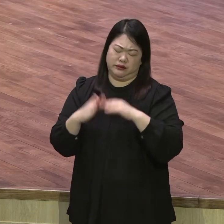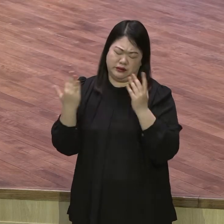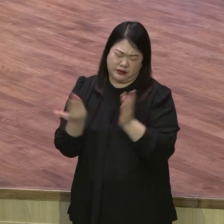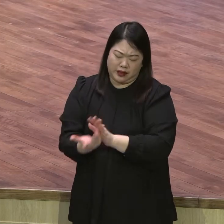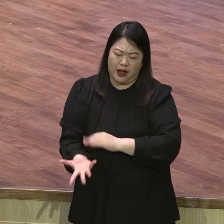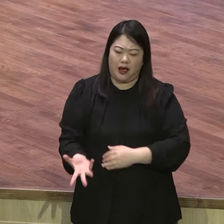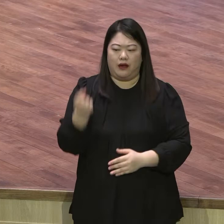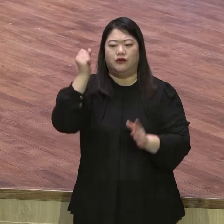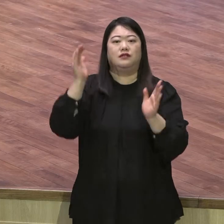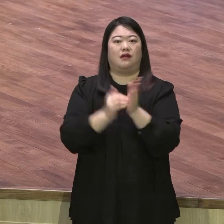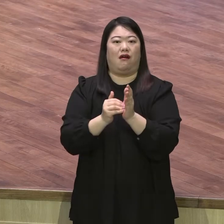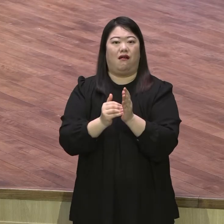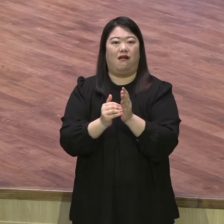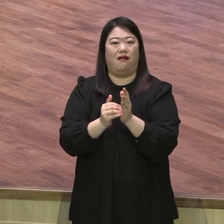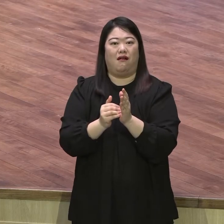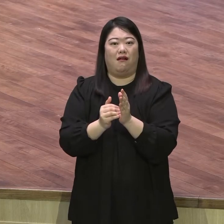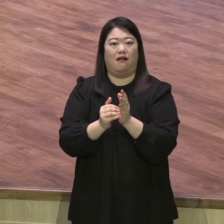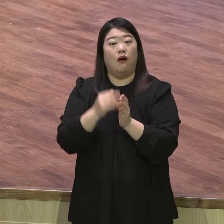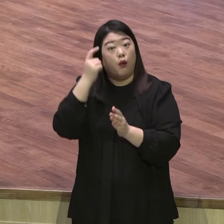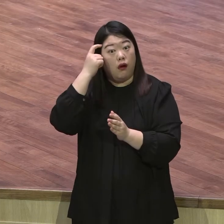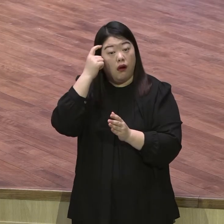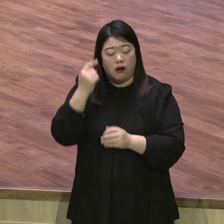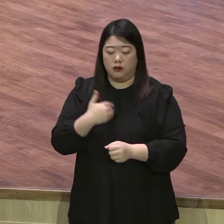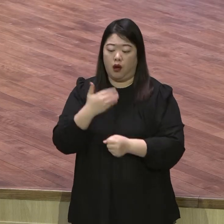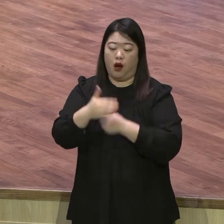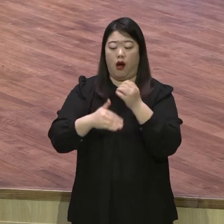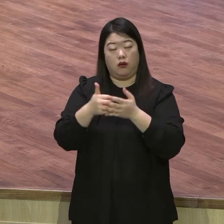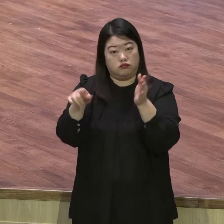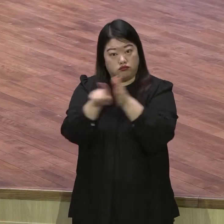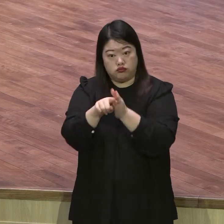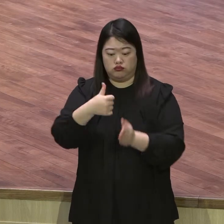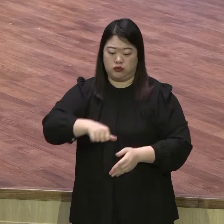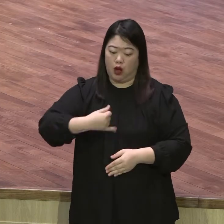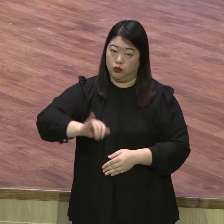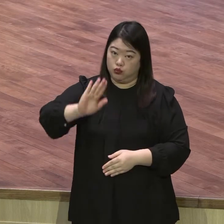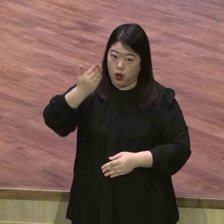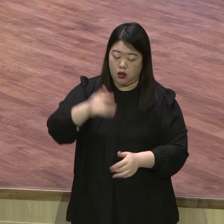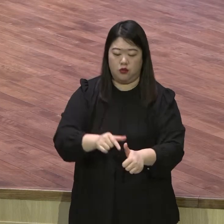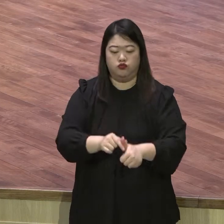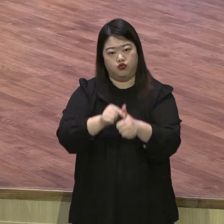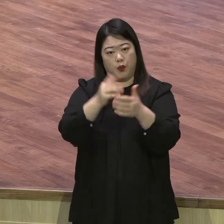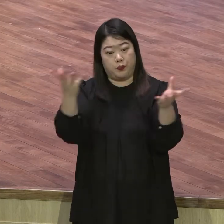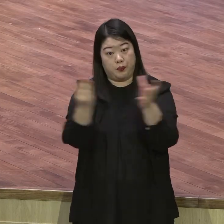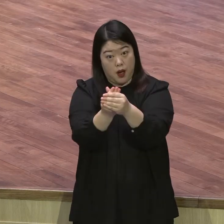가졌다. 한마디로 구원받은 하나님의 자녀는요 다 가졌다, 부유하다.